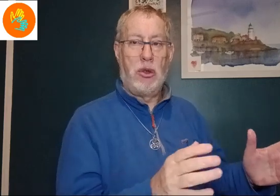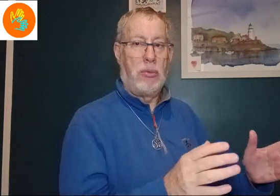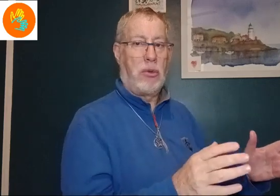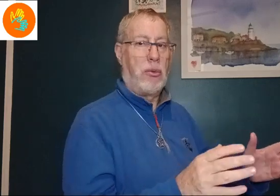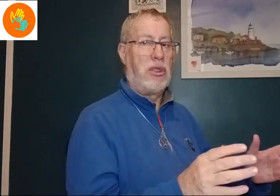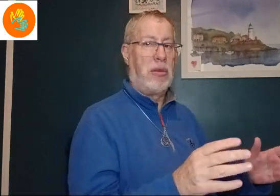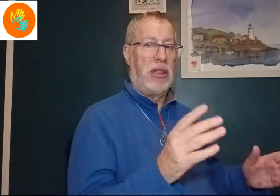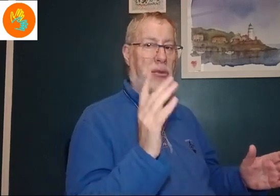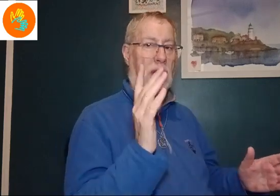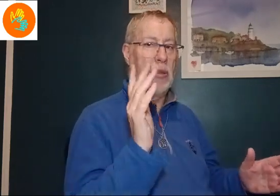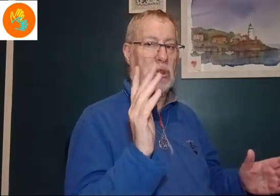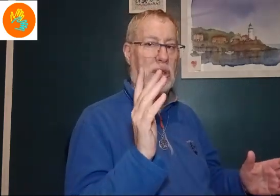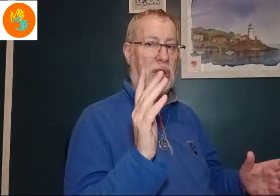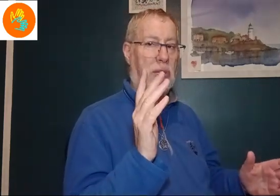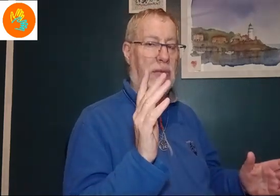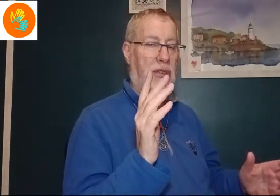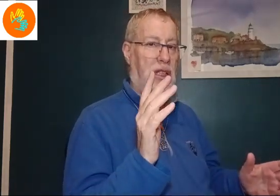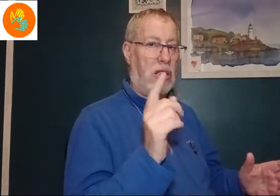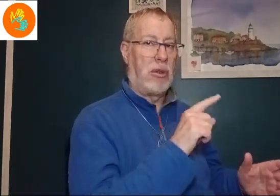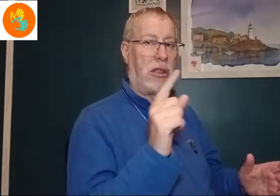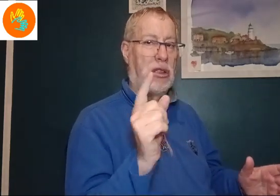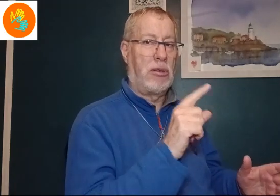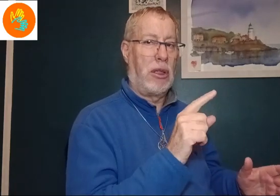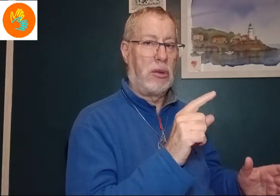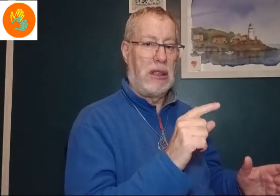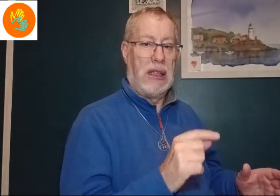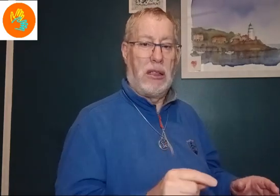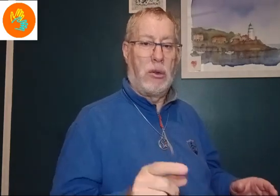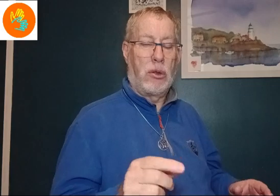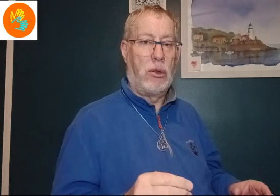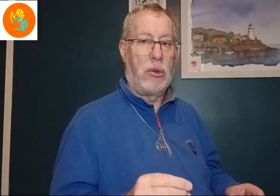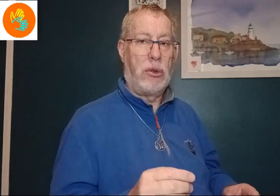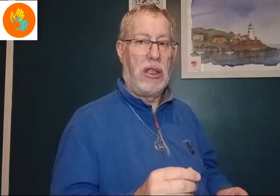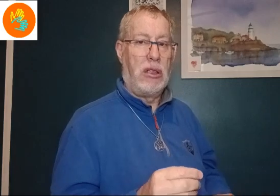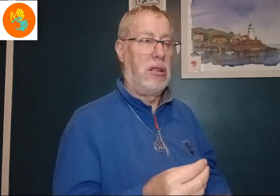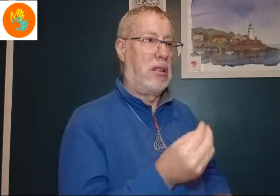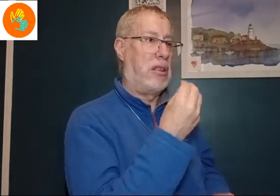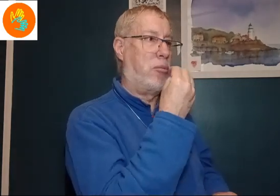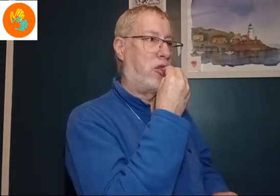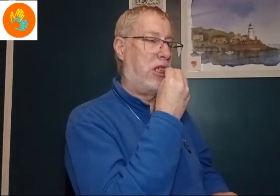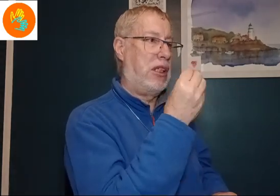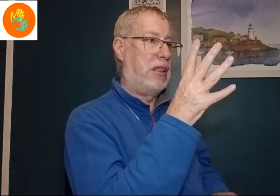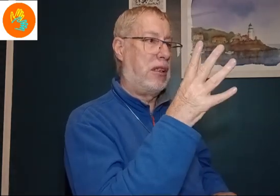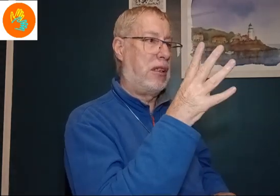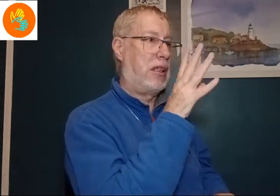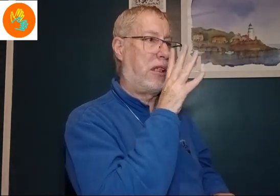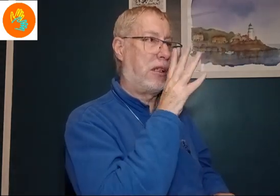peu pour que vous puissiez bien voir la position des mains, soit d'un côté, soit de l'autre. Donc, goûter, c'est manger 4